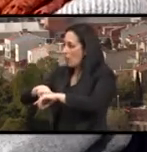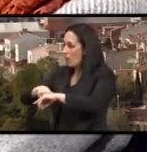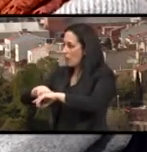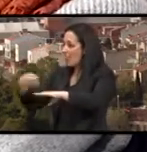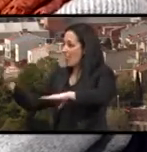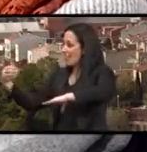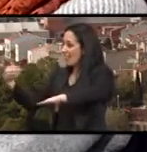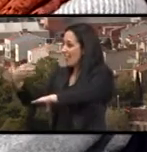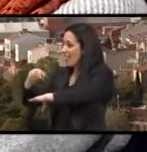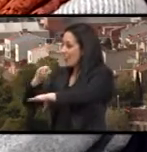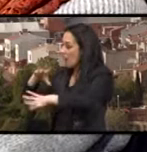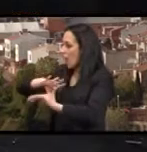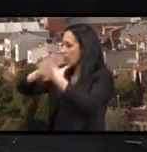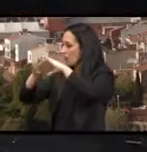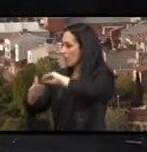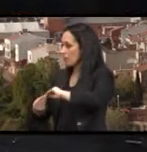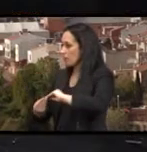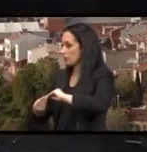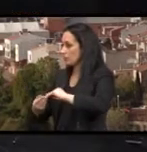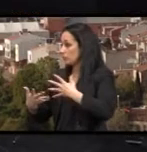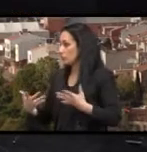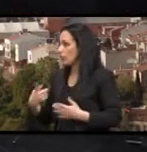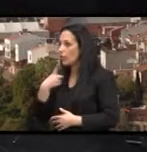Mm. I llavors, doncs, bueno, veig una mica...